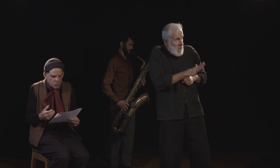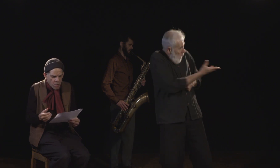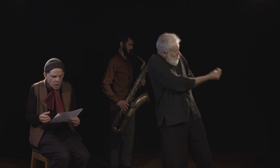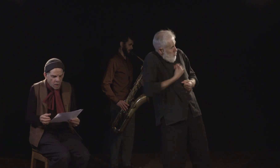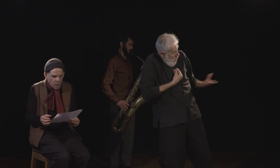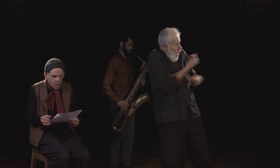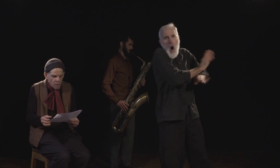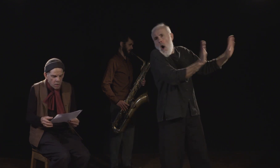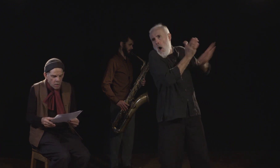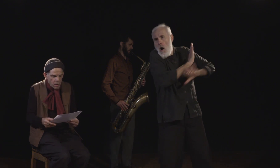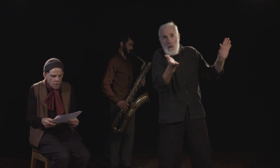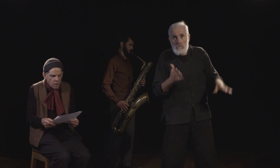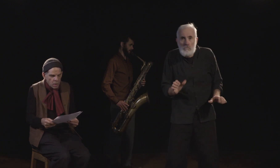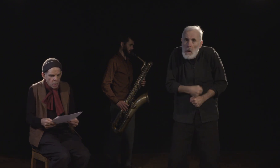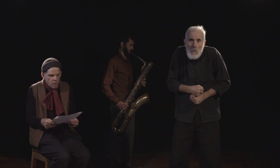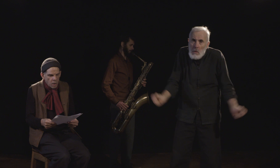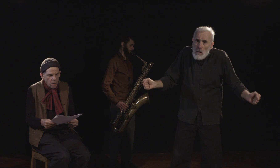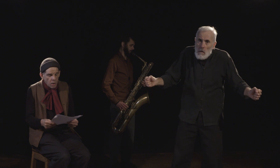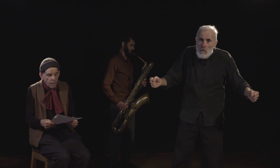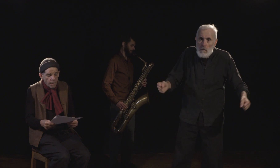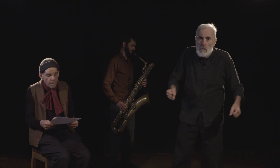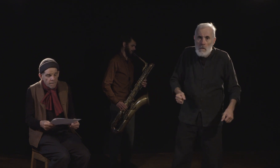de soi.